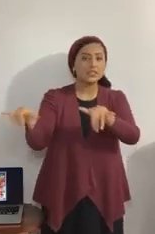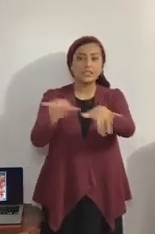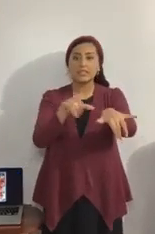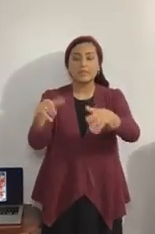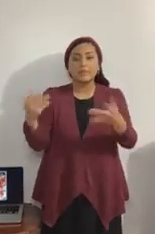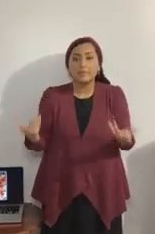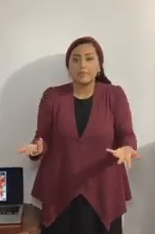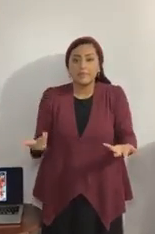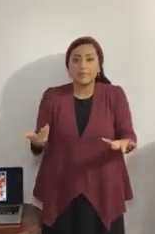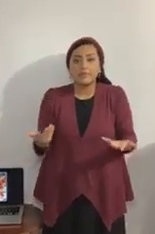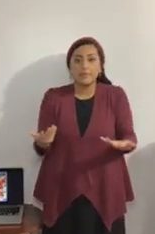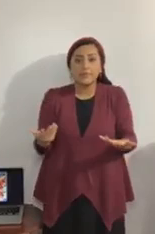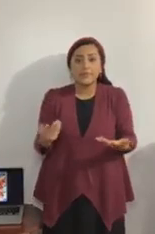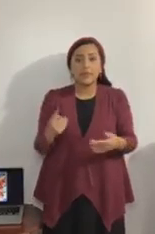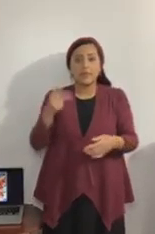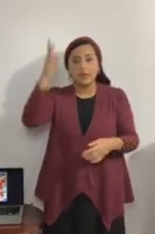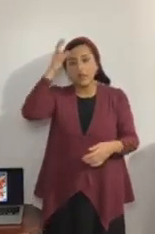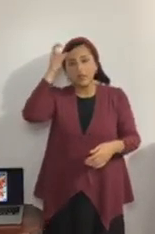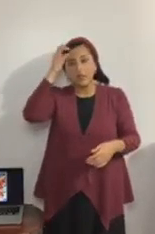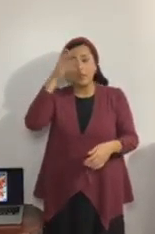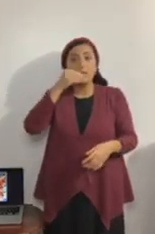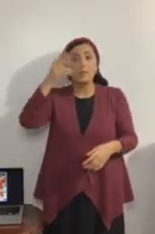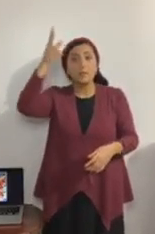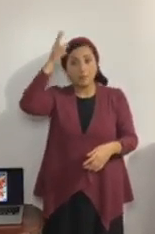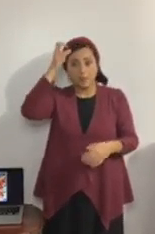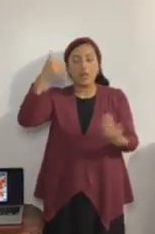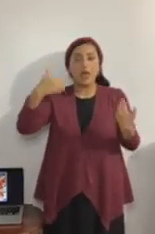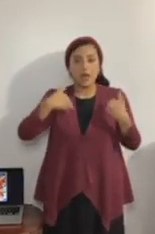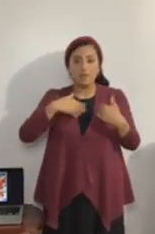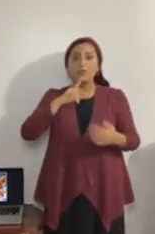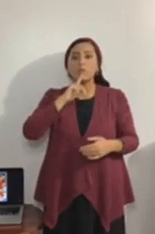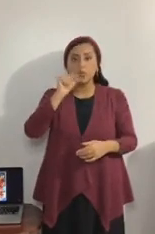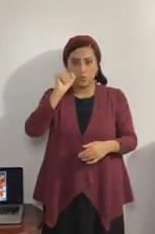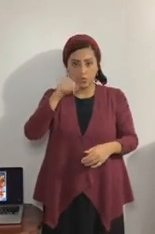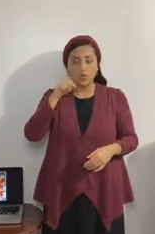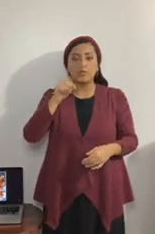más que un duende, y los duendes existen, son demonios.